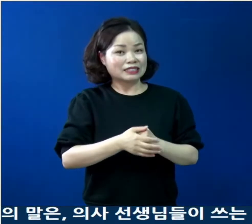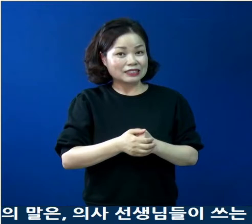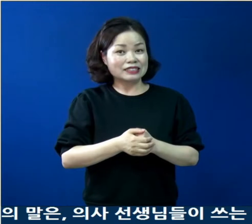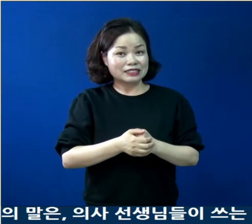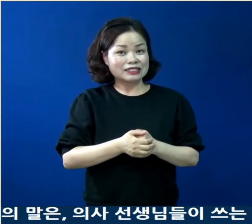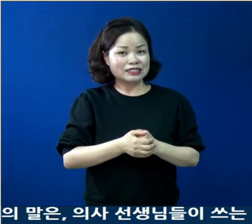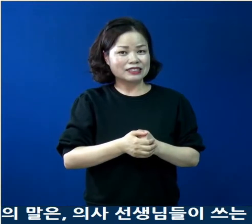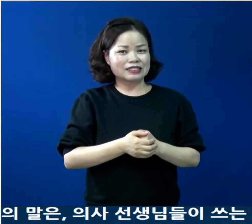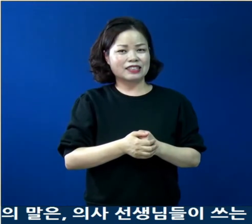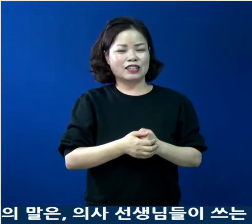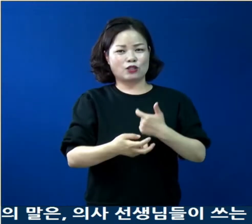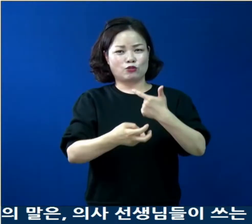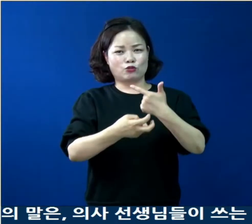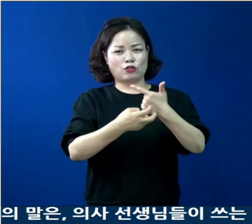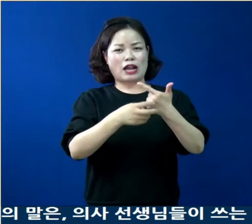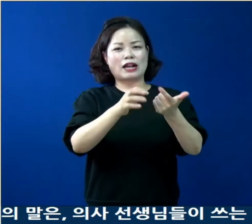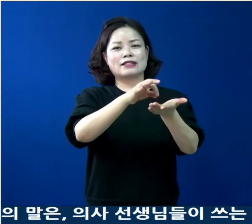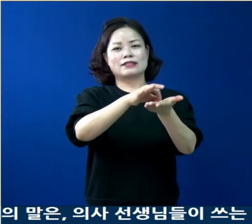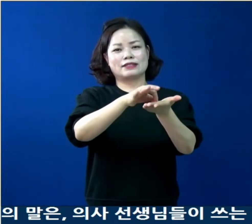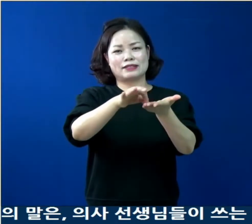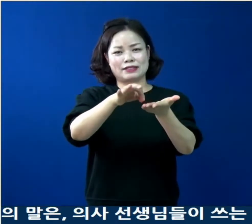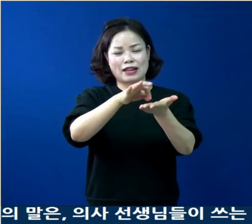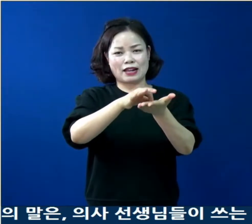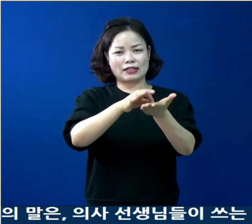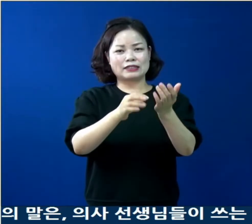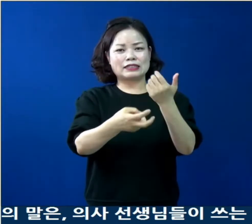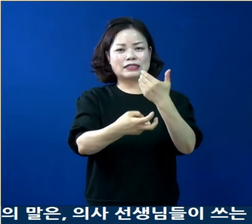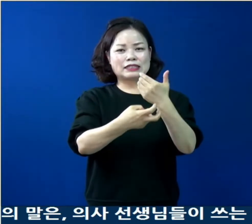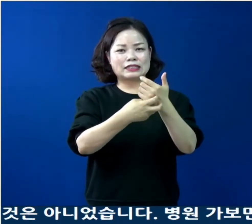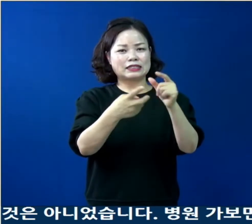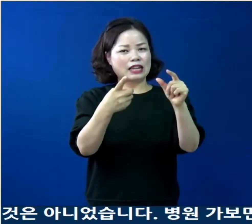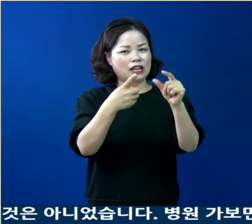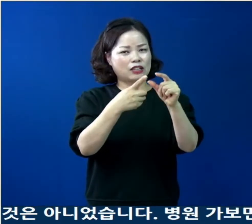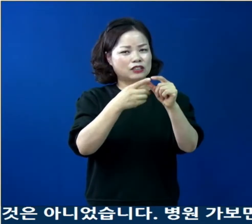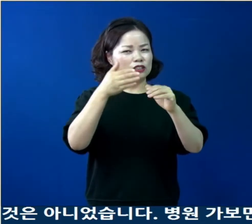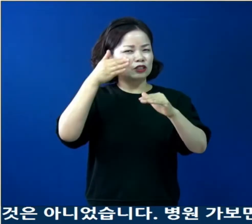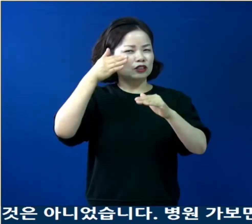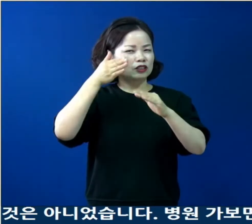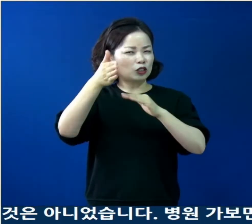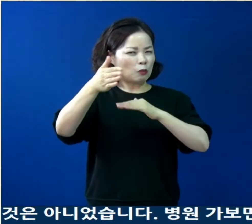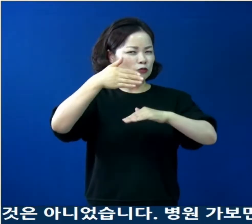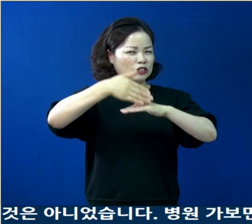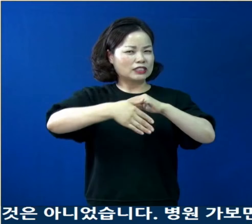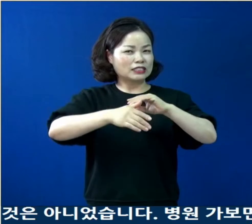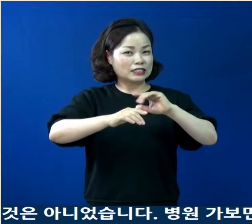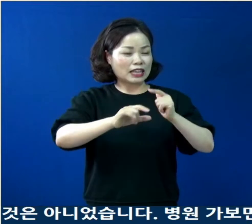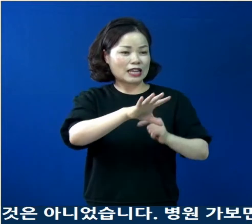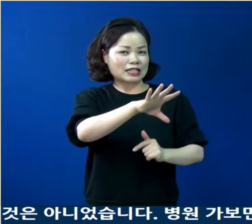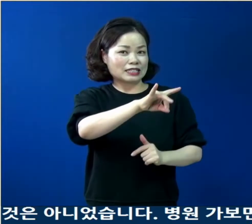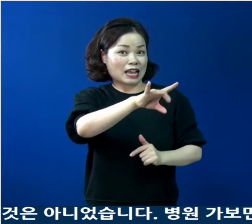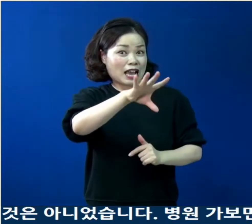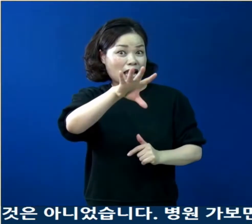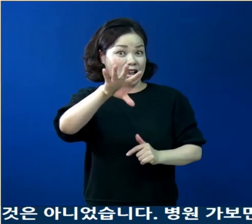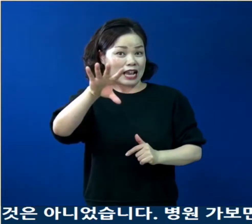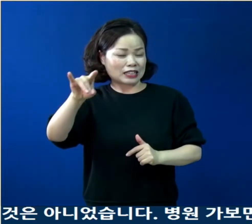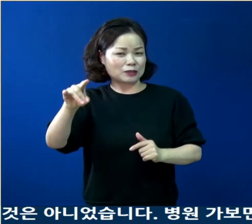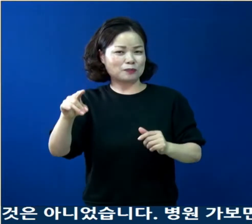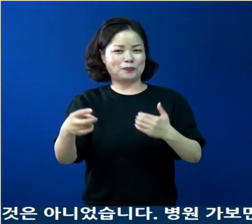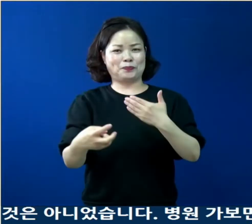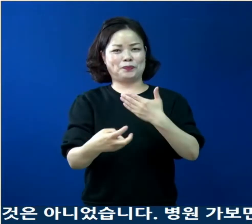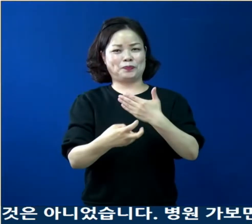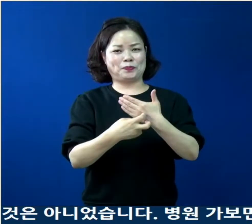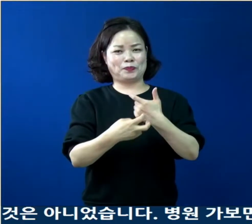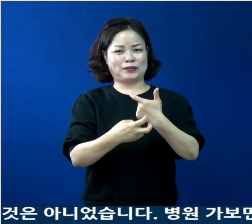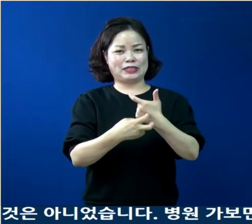요소인지도 모르겠습니다. 누가가 사용하고 있는 의학 용어는 그 정도 전문성은 아닌데 툭툭 튀어나오는 의학 용어들이